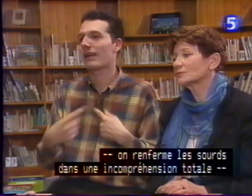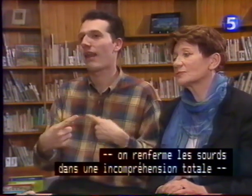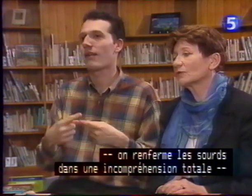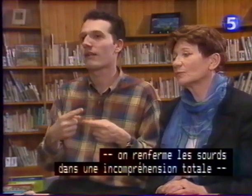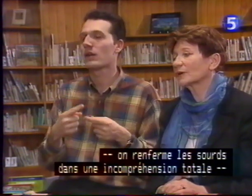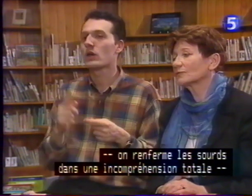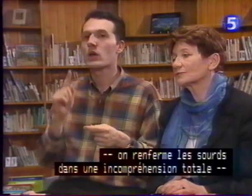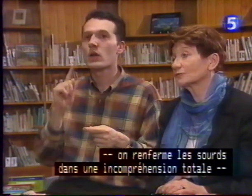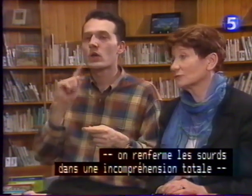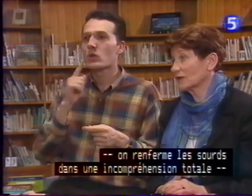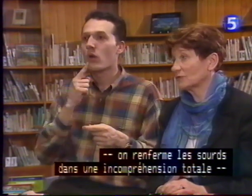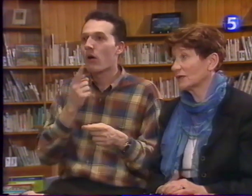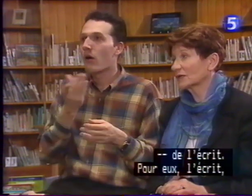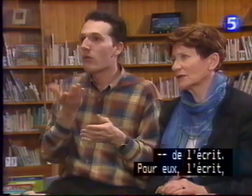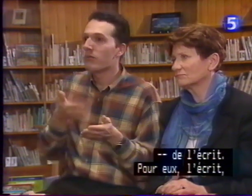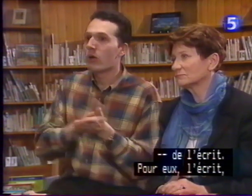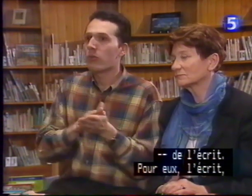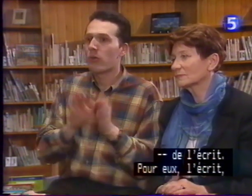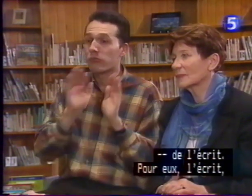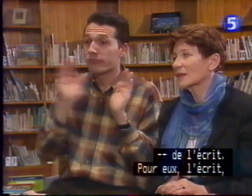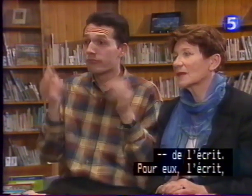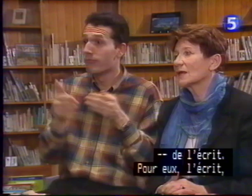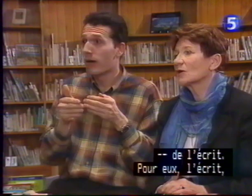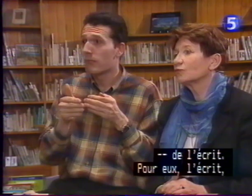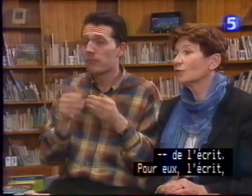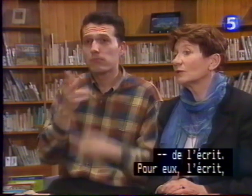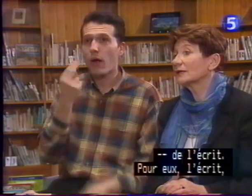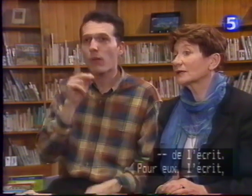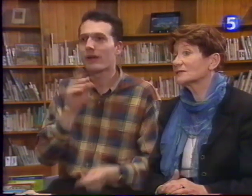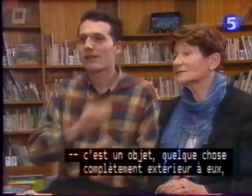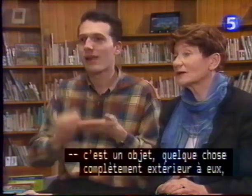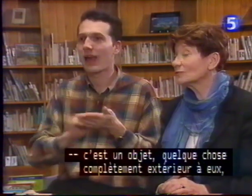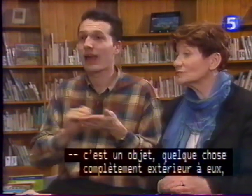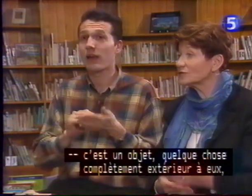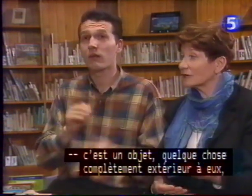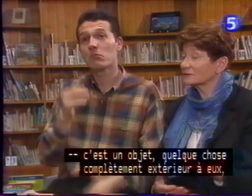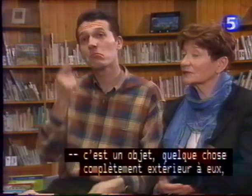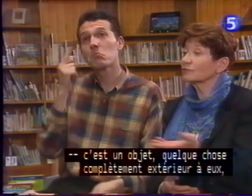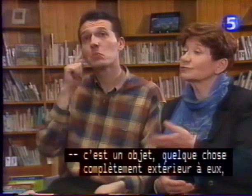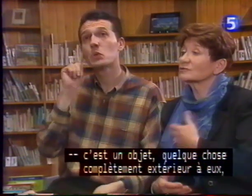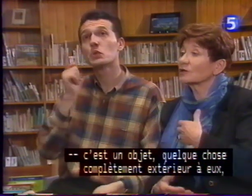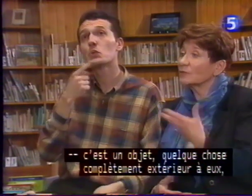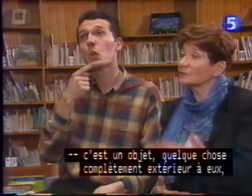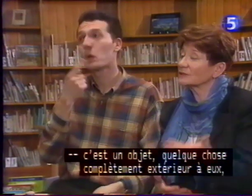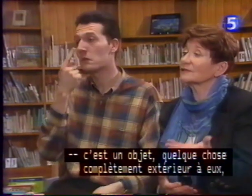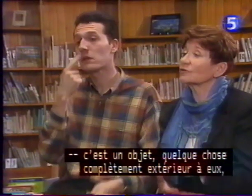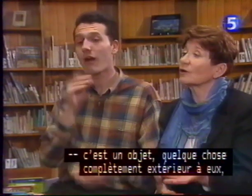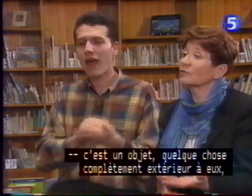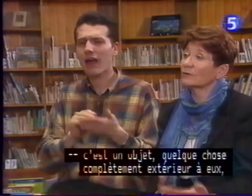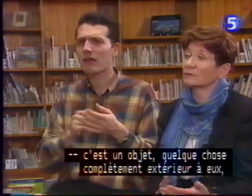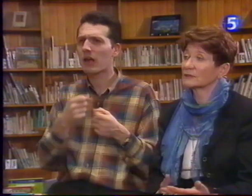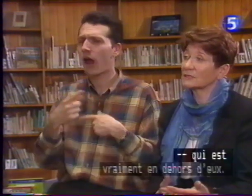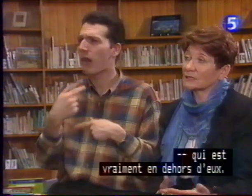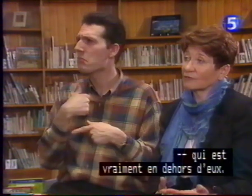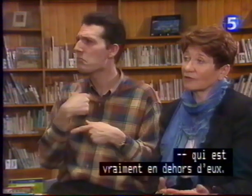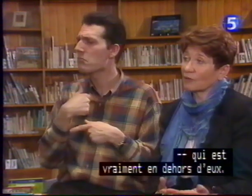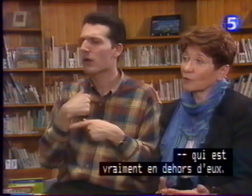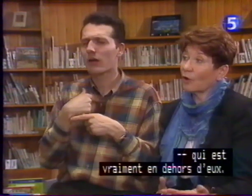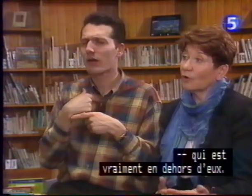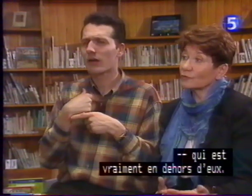incompréhension totale de l'écrit. Pour eux, l'écrit, c'est un objet, c'est quelque chose qui est complètement extérieur à eux, qui est vraiment en dehors